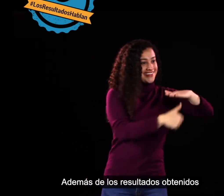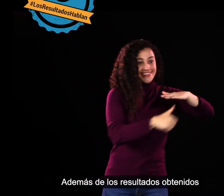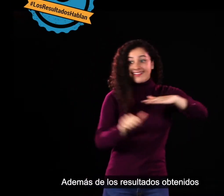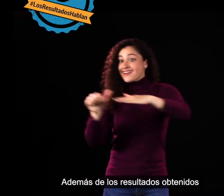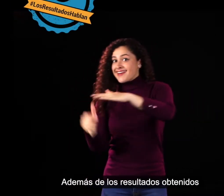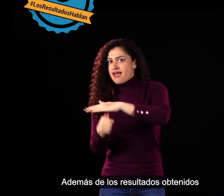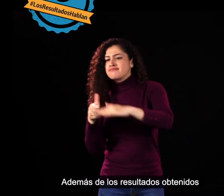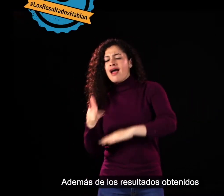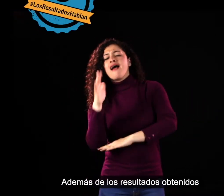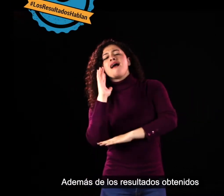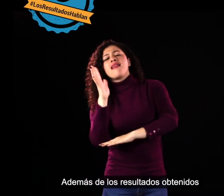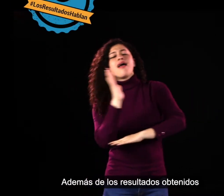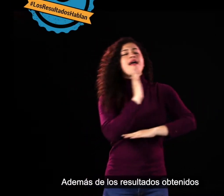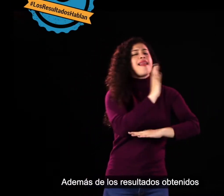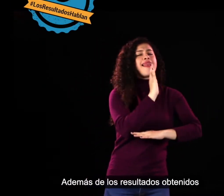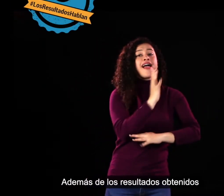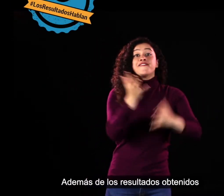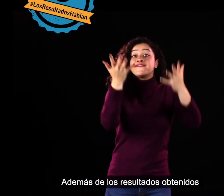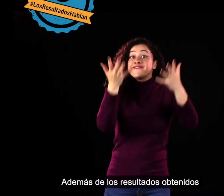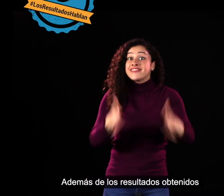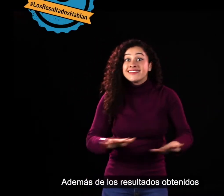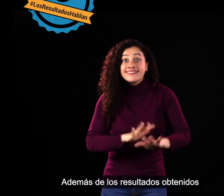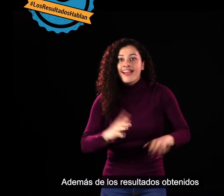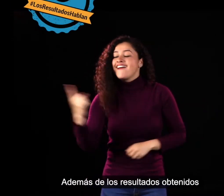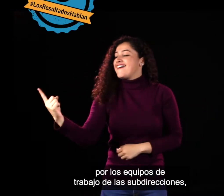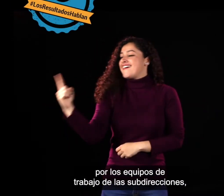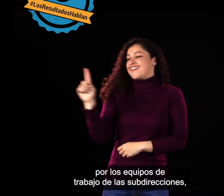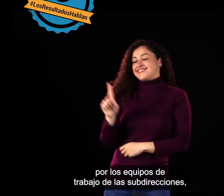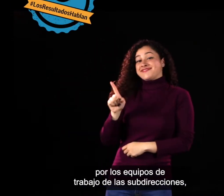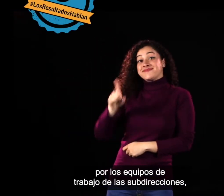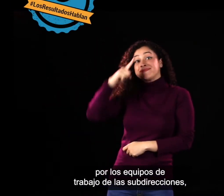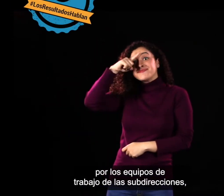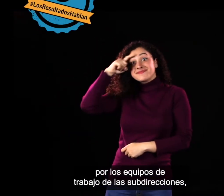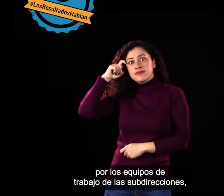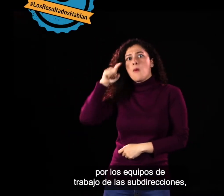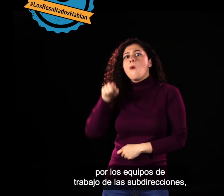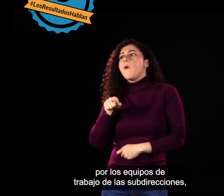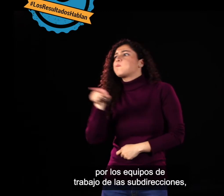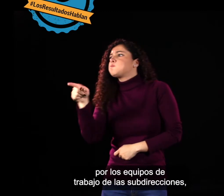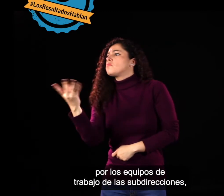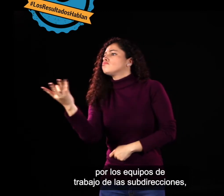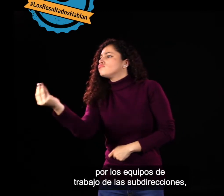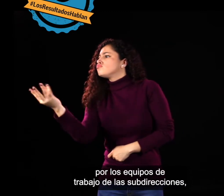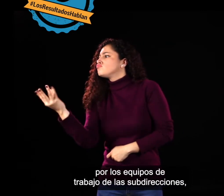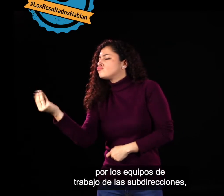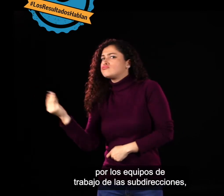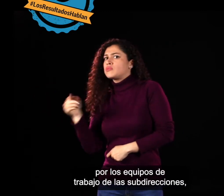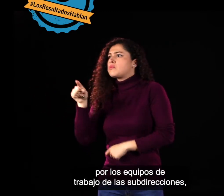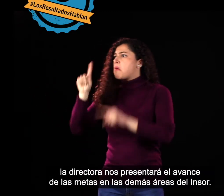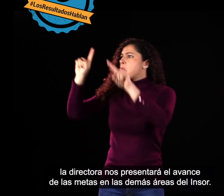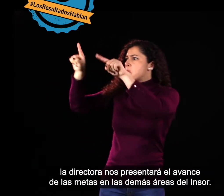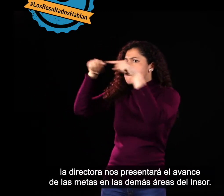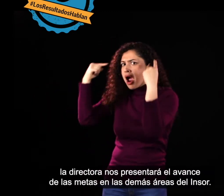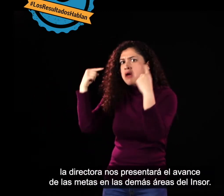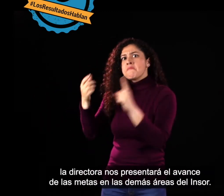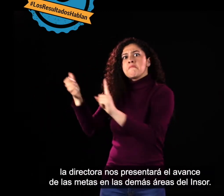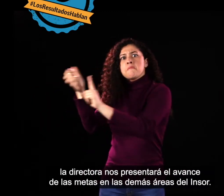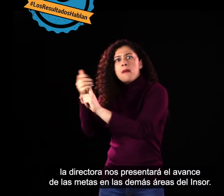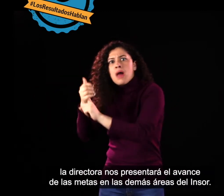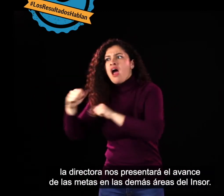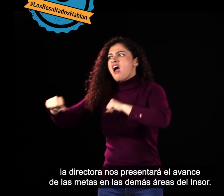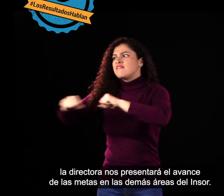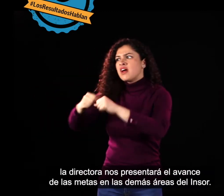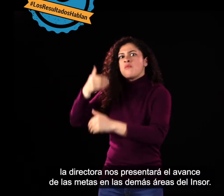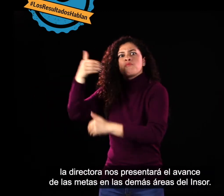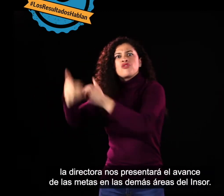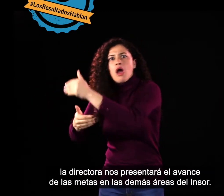Además de los resultados obtenidos por los equipos de trabajo de las subdirecciones, la directora nos